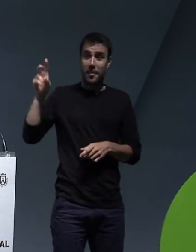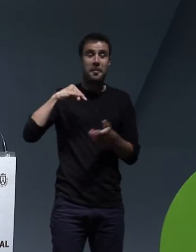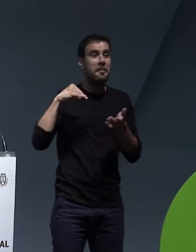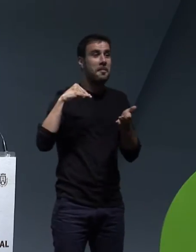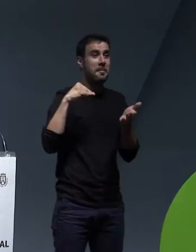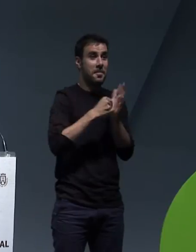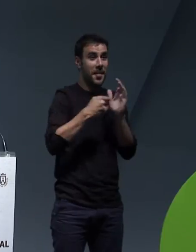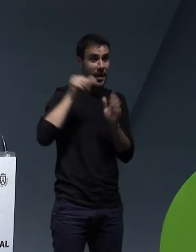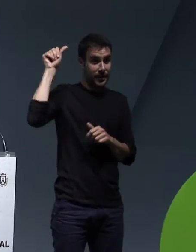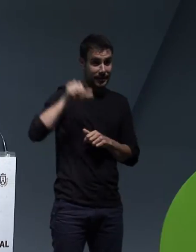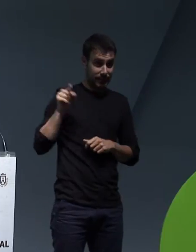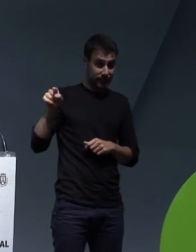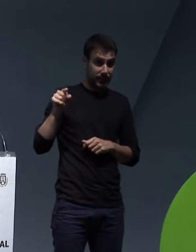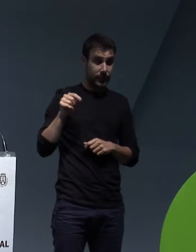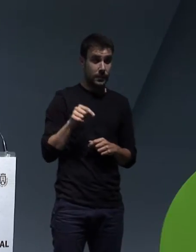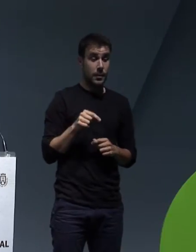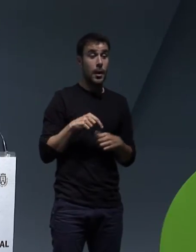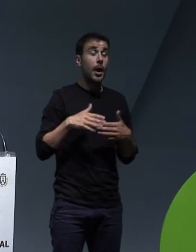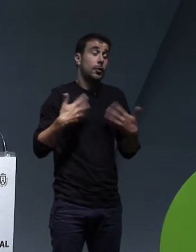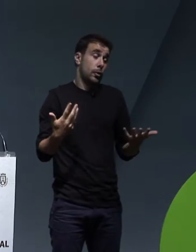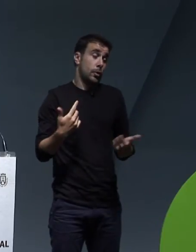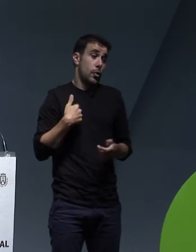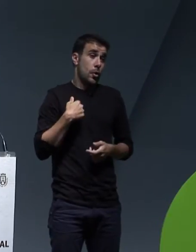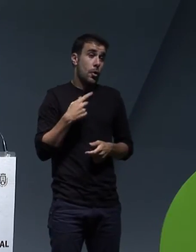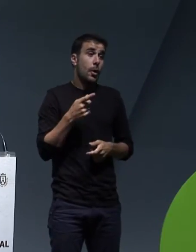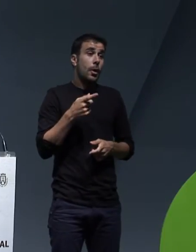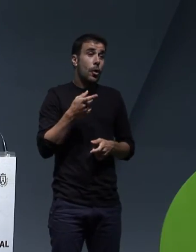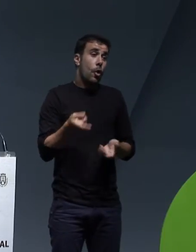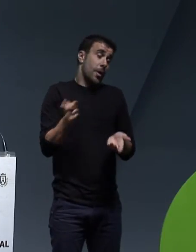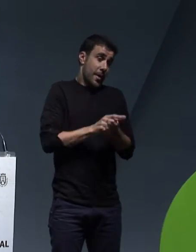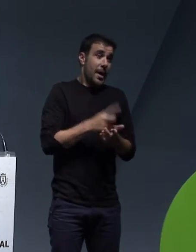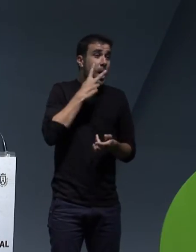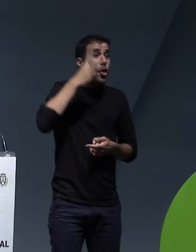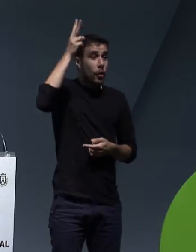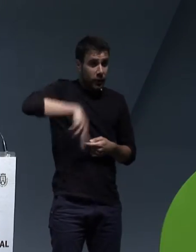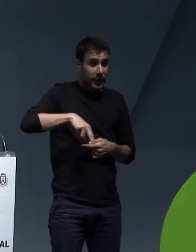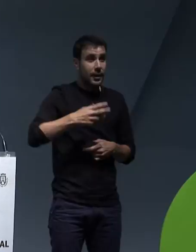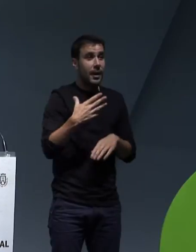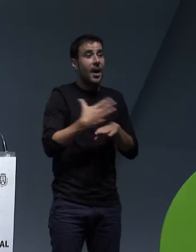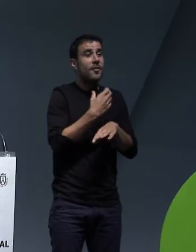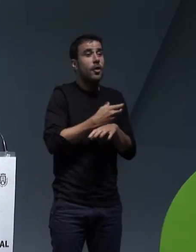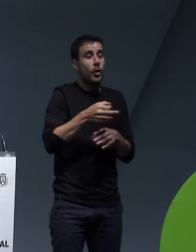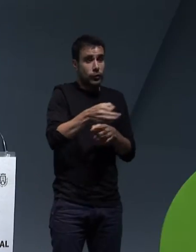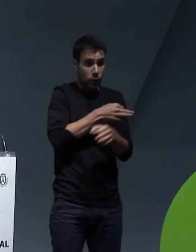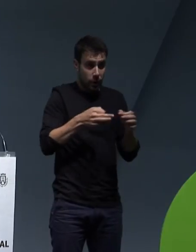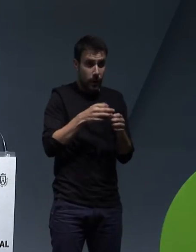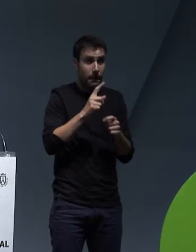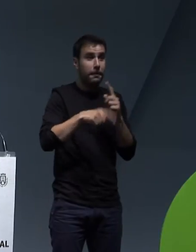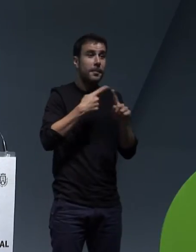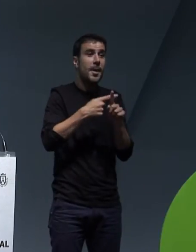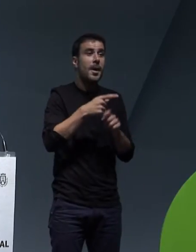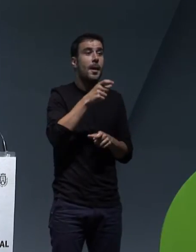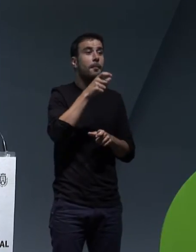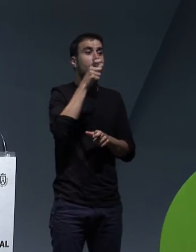oportunidad de ver en estas escenas. Luego yo reitero mi reconocimiento a la institución Cabildo Insular, al señorío que